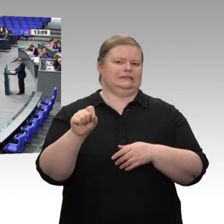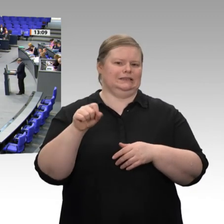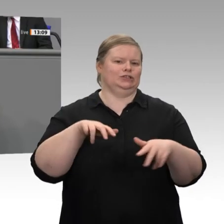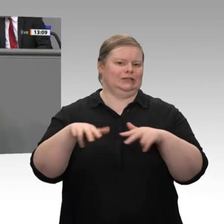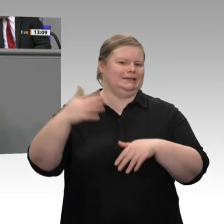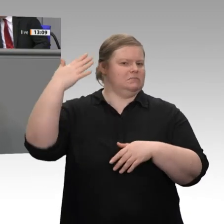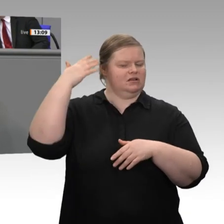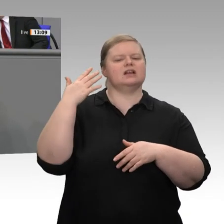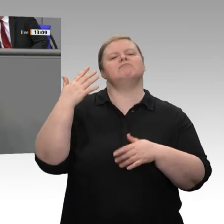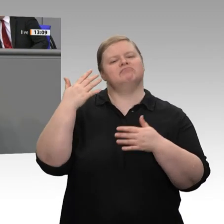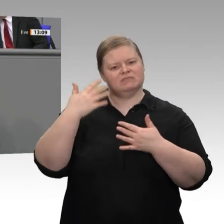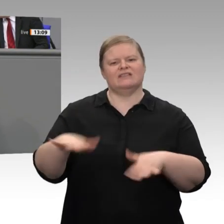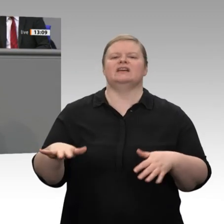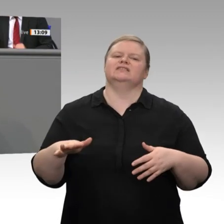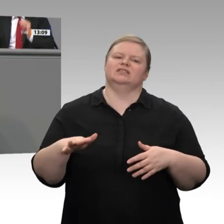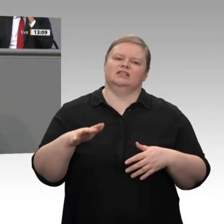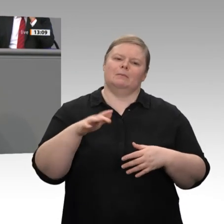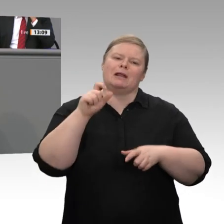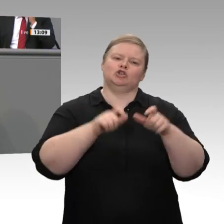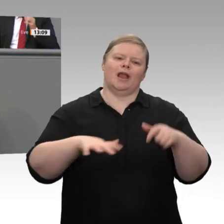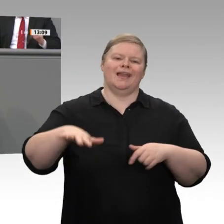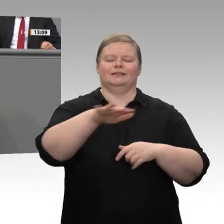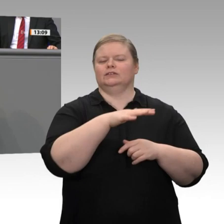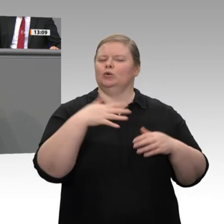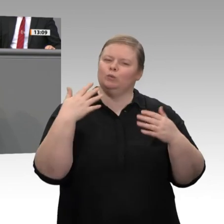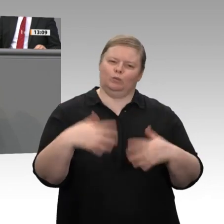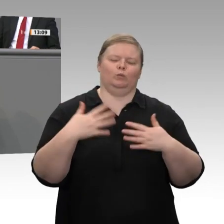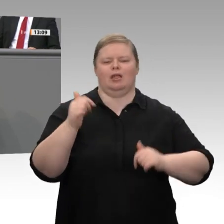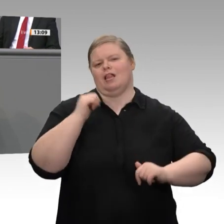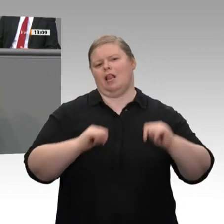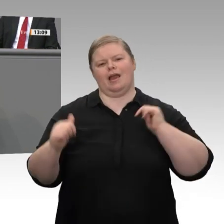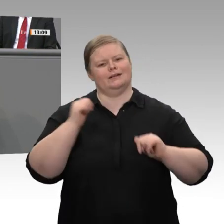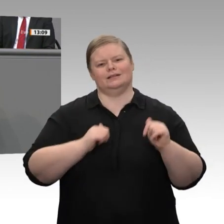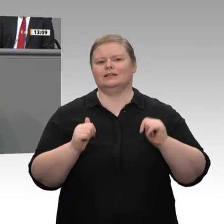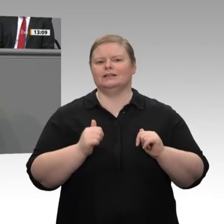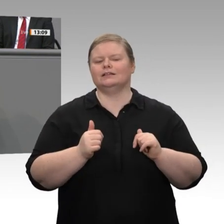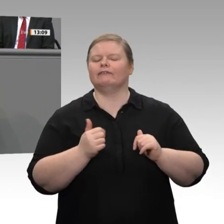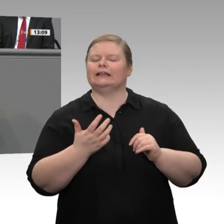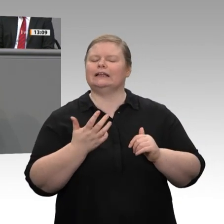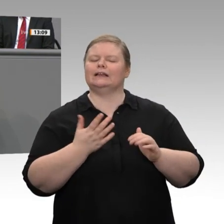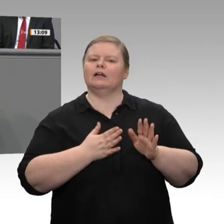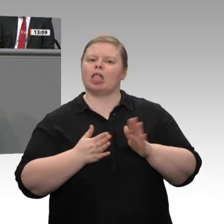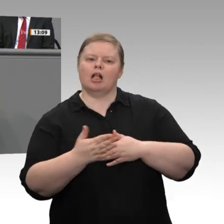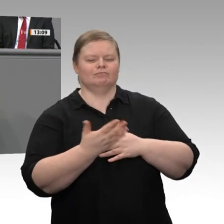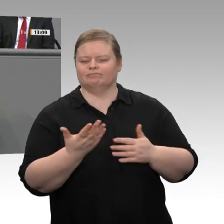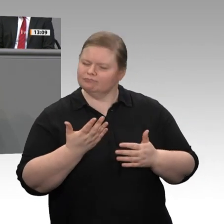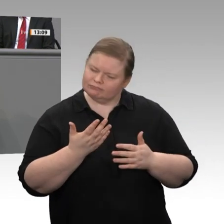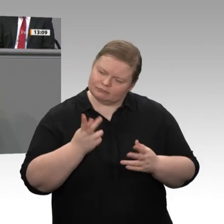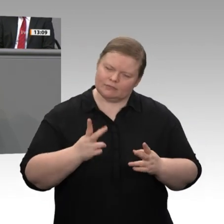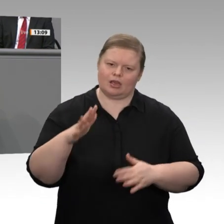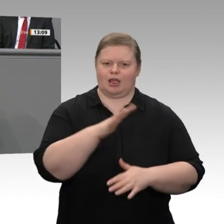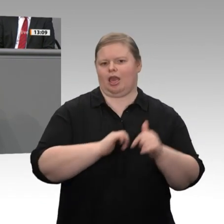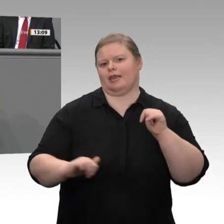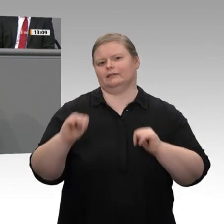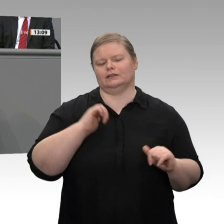Leid über die Menschheit gebracht. Es hat verfolgt, entrechtet, gemordet. Die